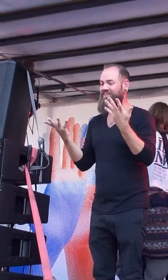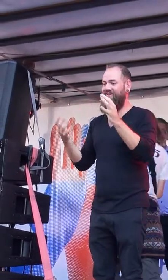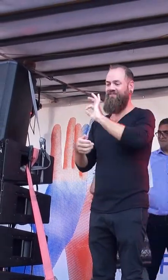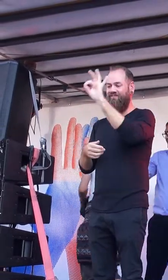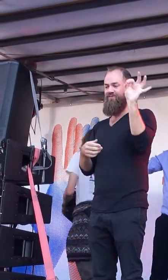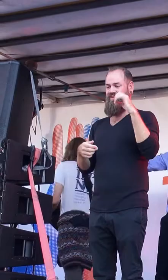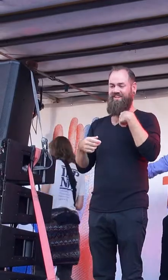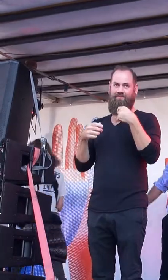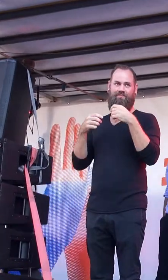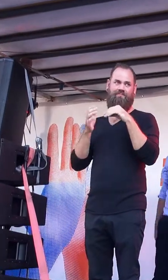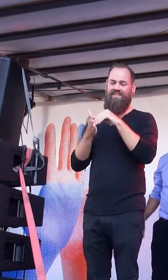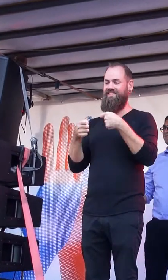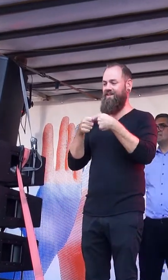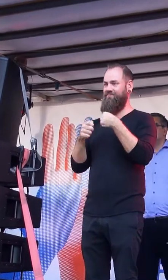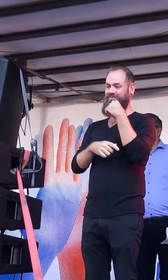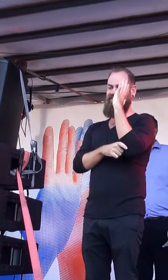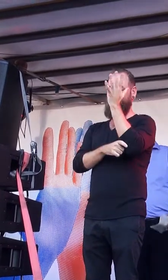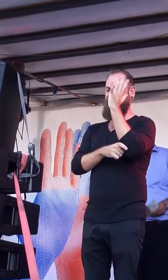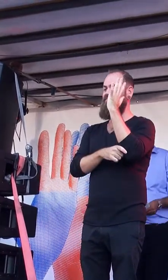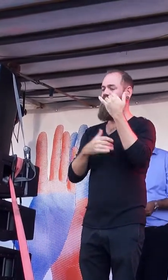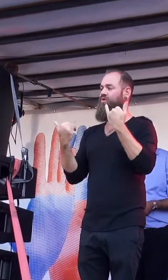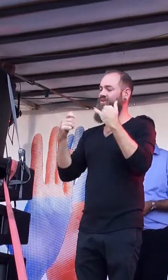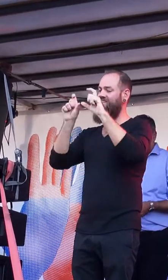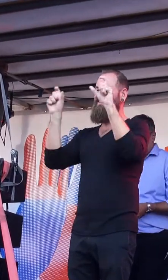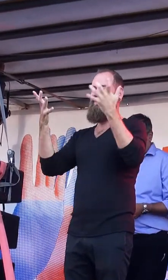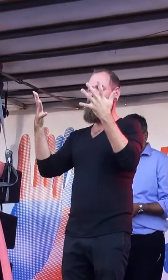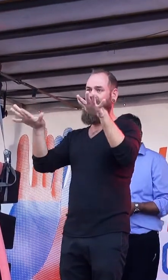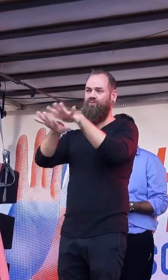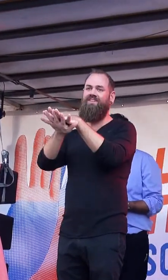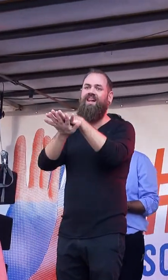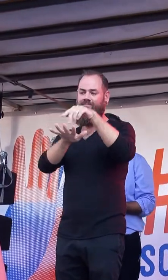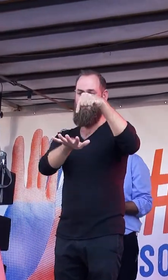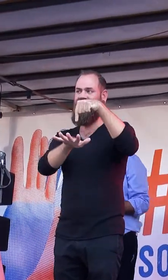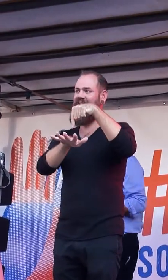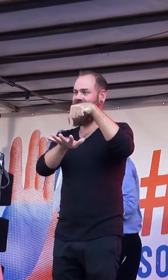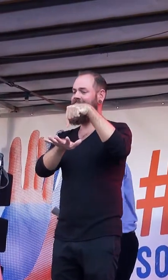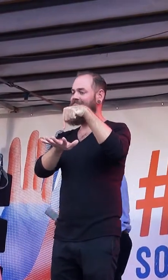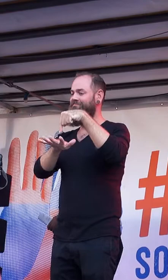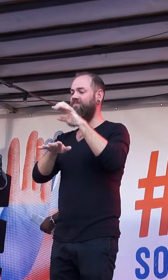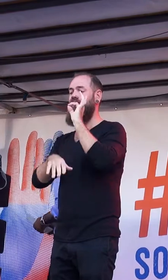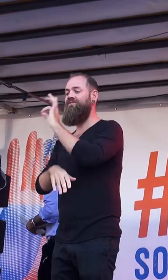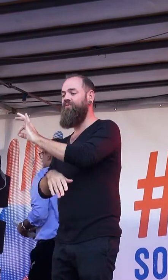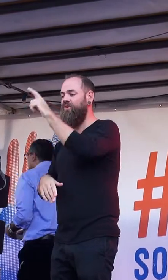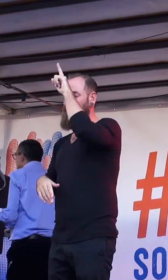der heutigen Demo, unteilbar, gibt auch genau das wieder, wofür auch der Deutsche Mieterbund